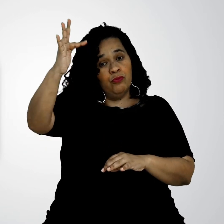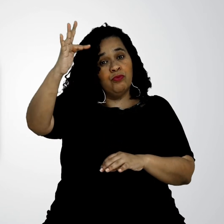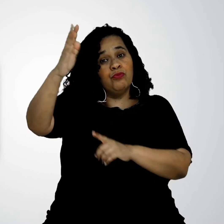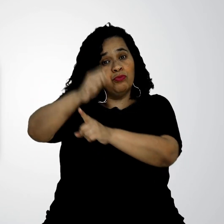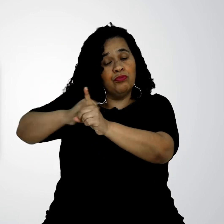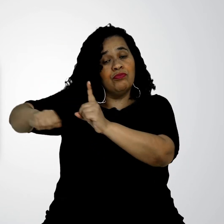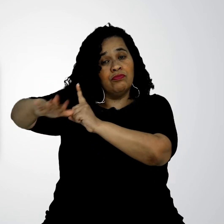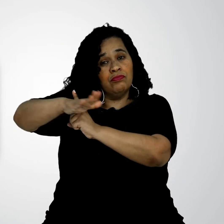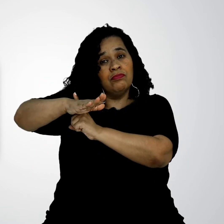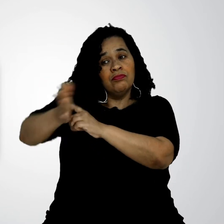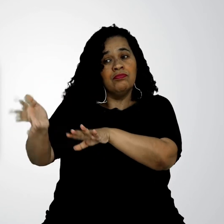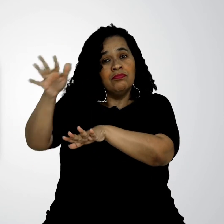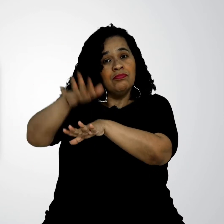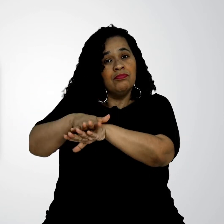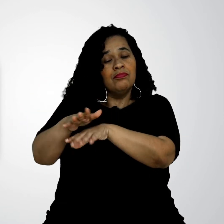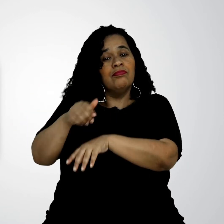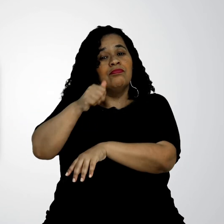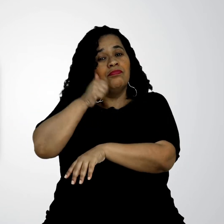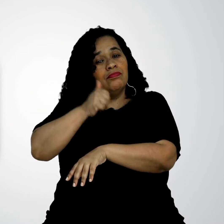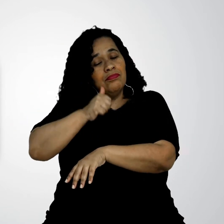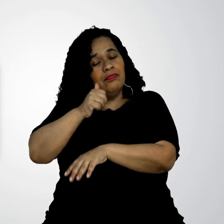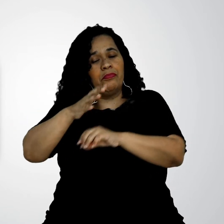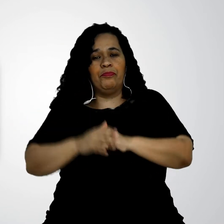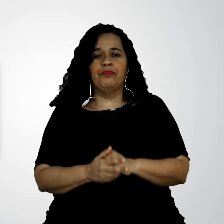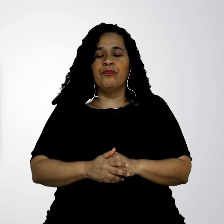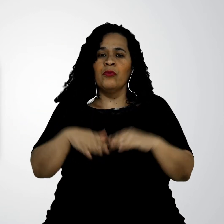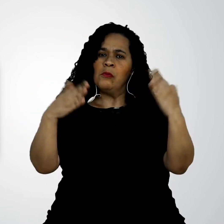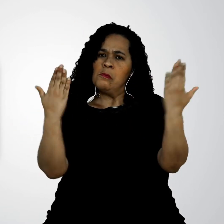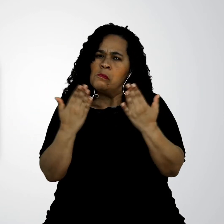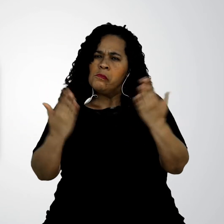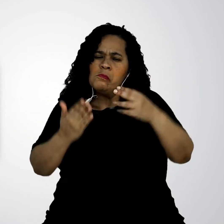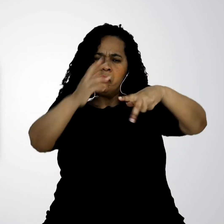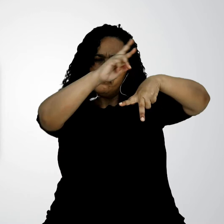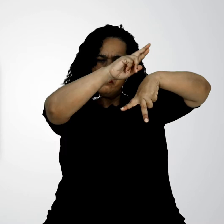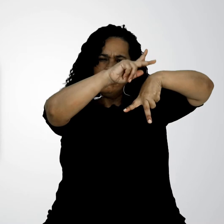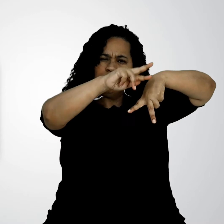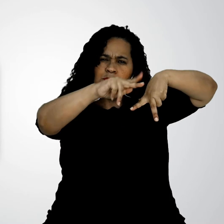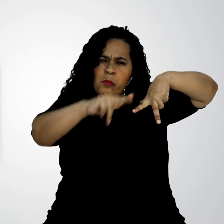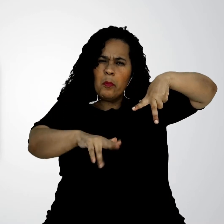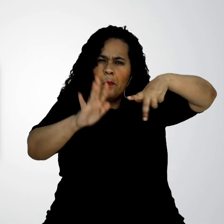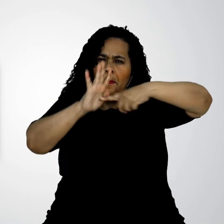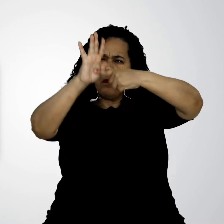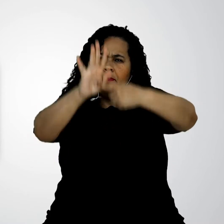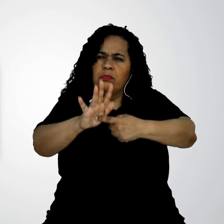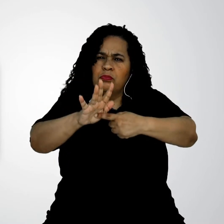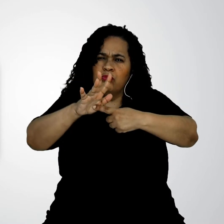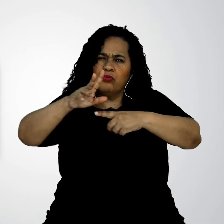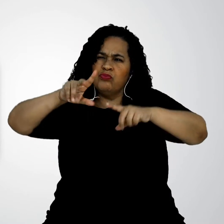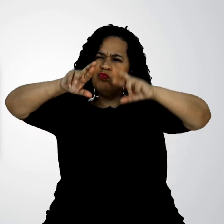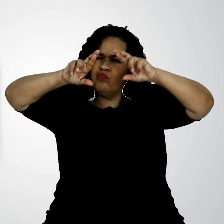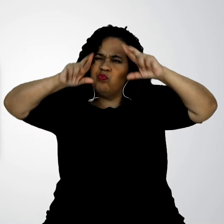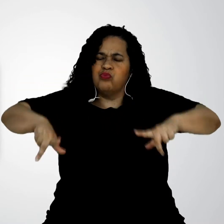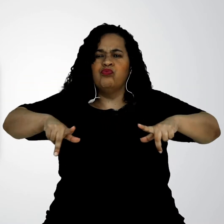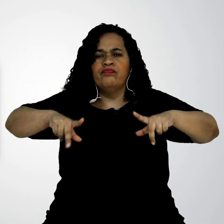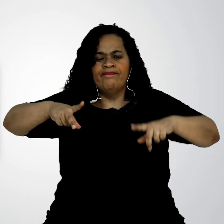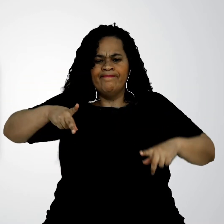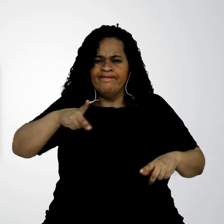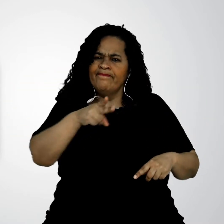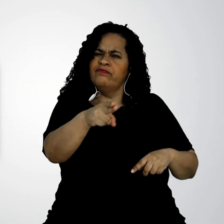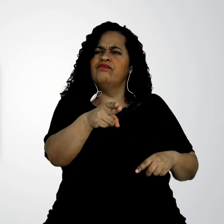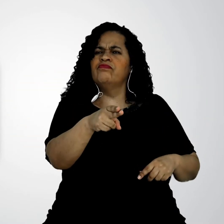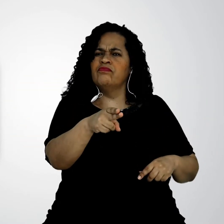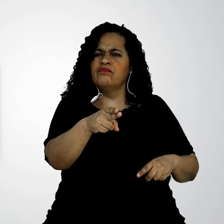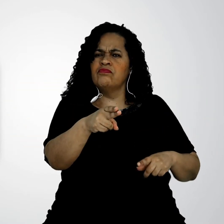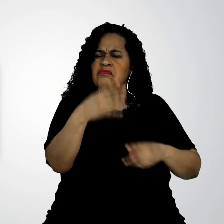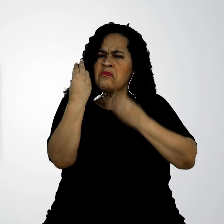social. Então, esse movimento da ideologia de gênero, ele quebra esse conceito que nós temos. Então, eles dizem que nós temos já uma ideologia